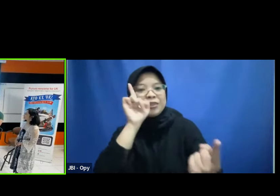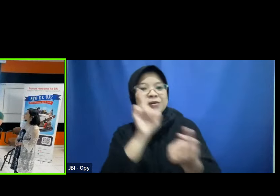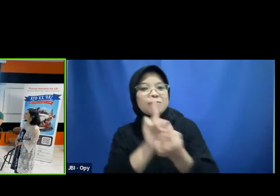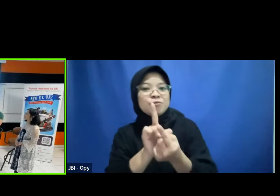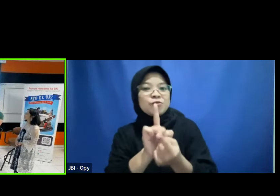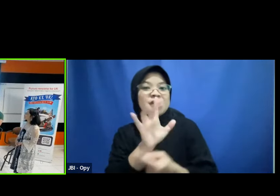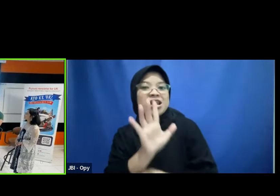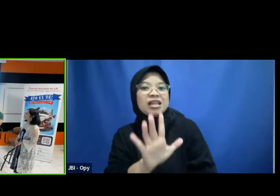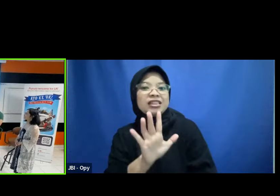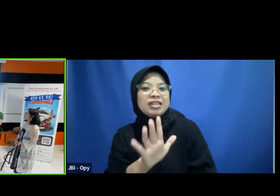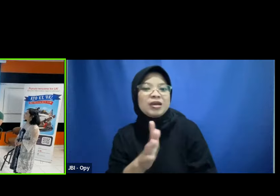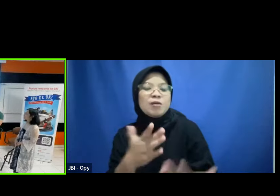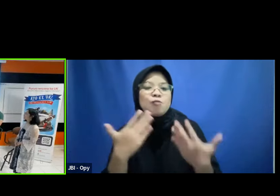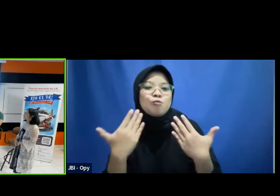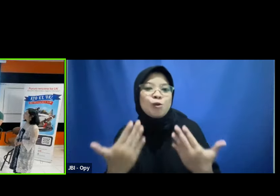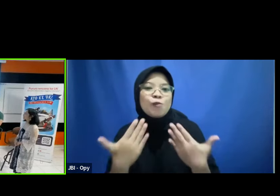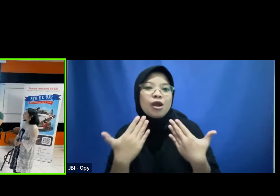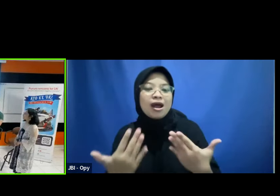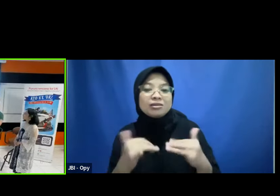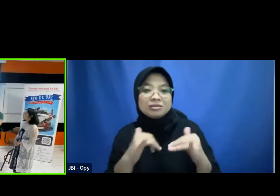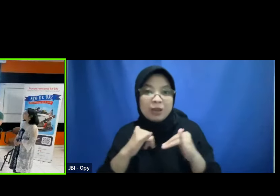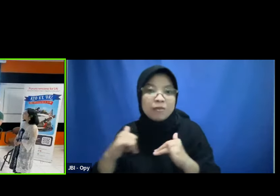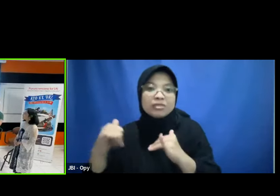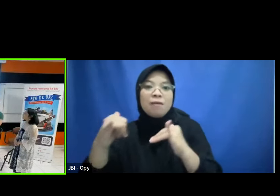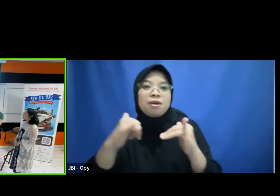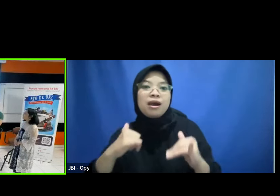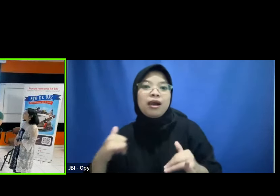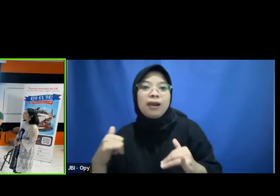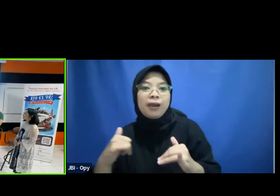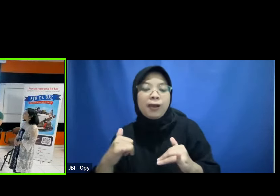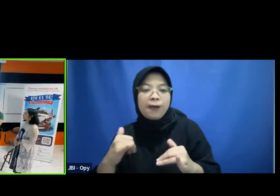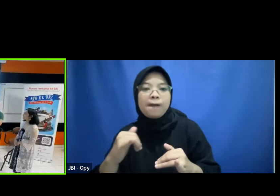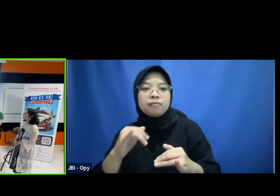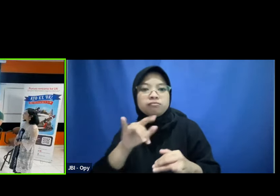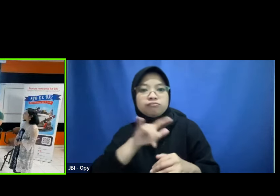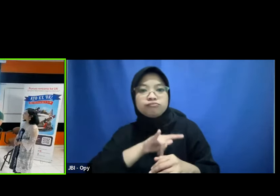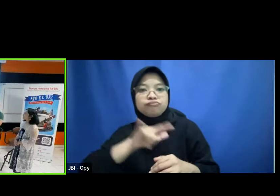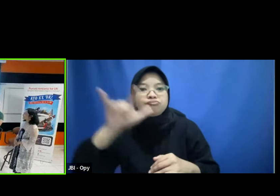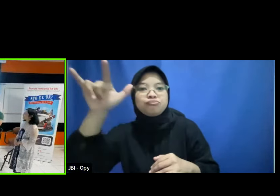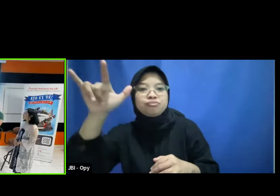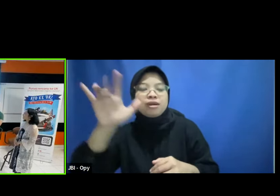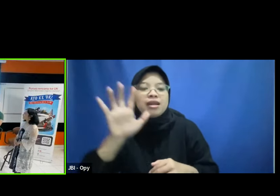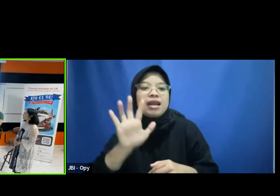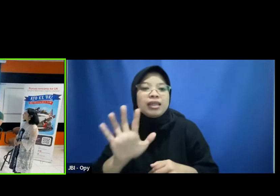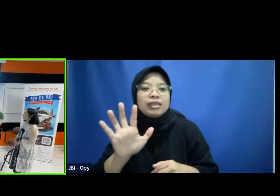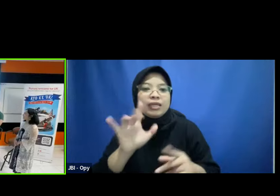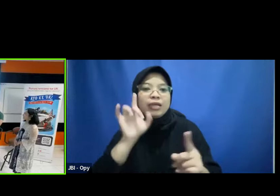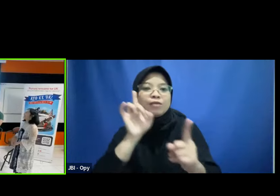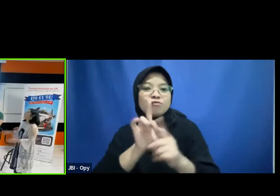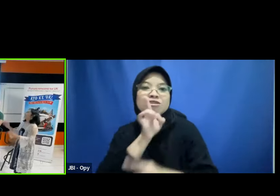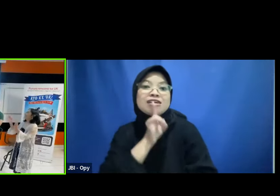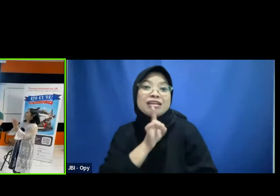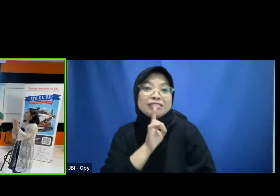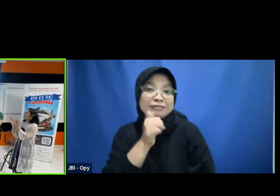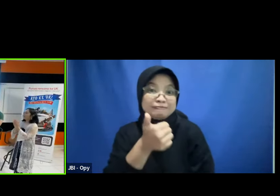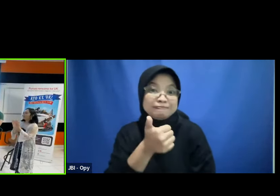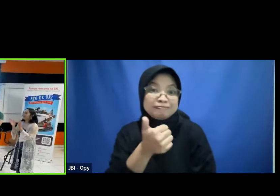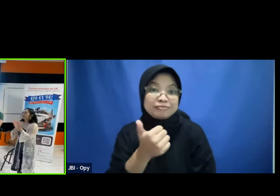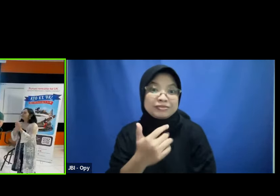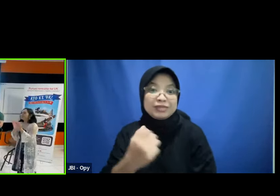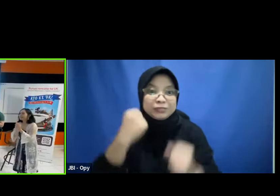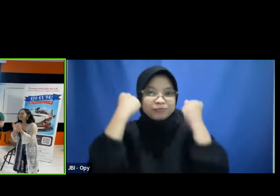nanti mudah-mudahan sama-sama di masa pemberangkatan dan ketemu nanti di Inggris good